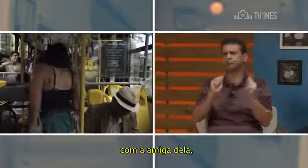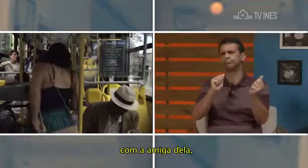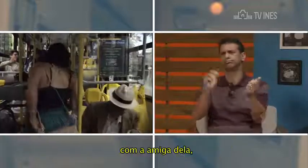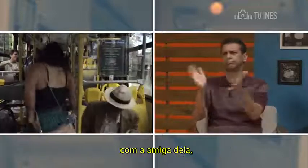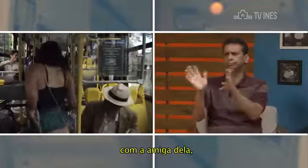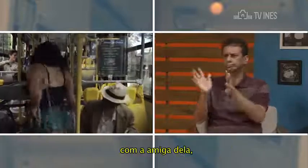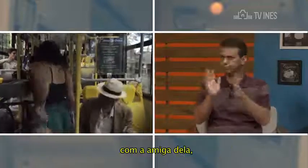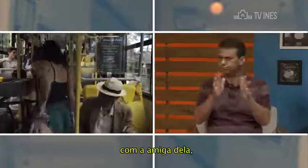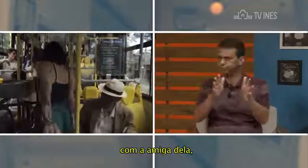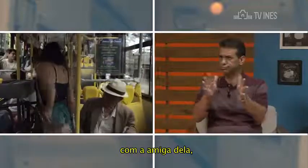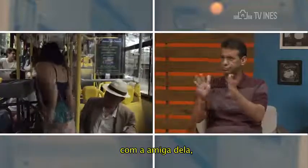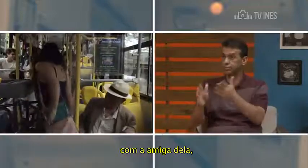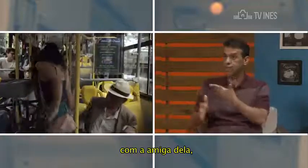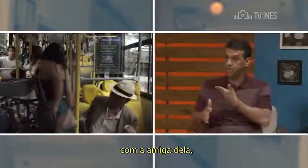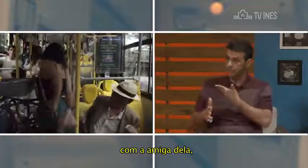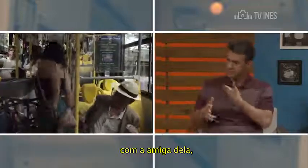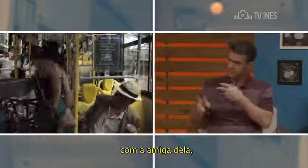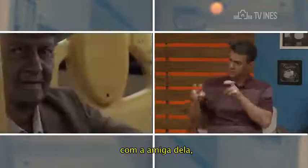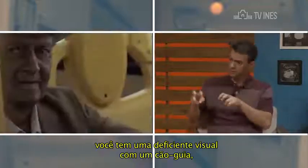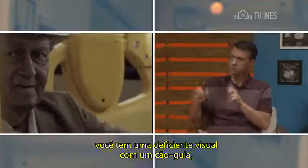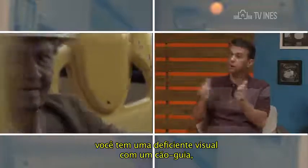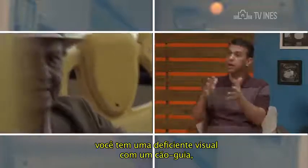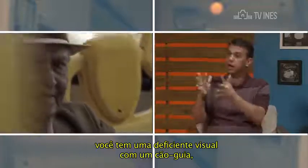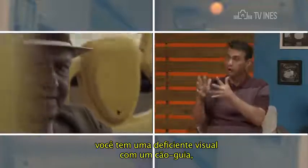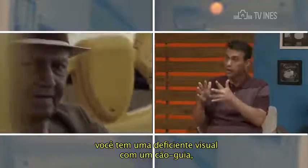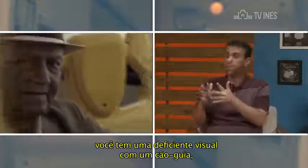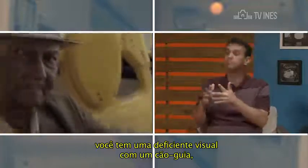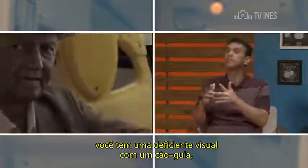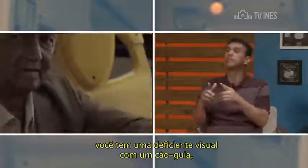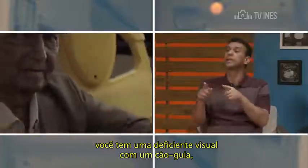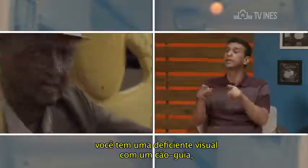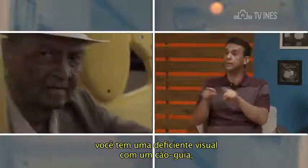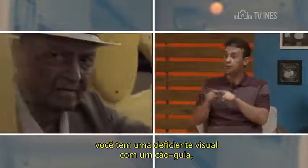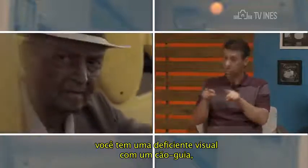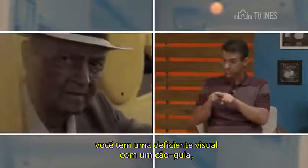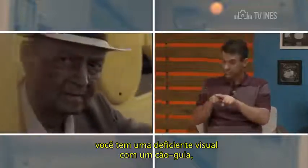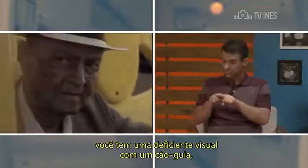sinais com uma amiga dela. Você tem uma